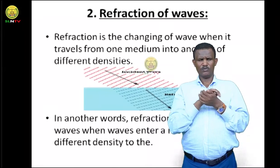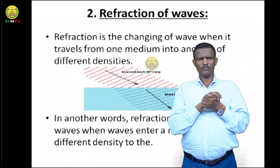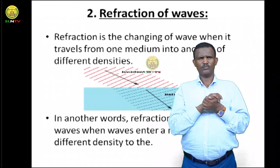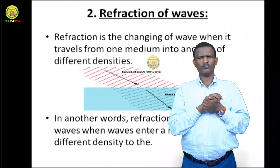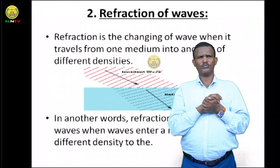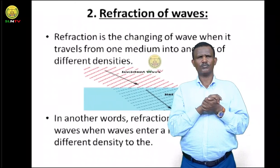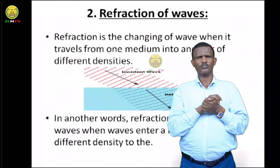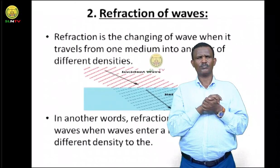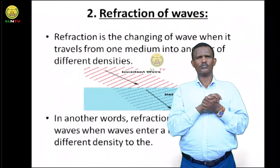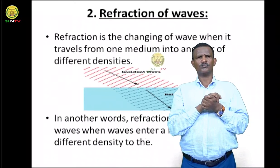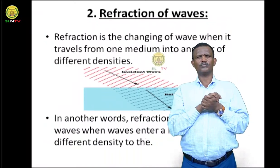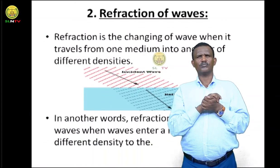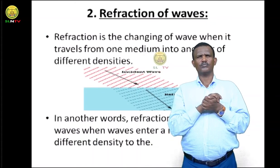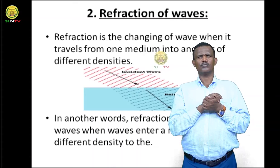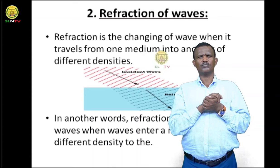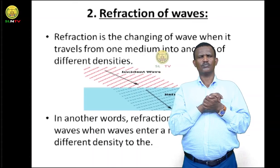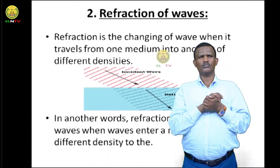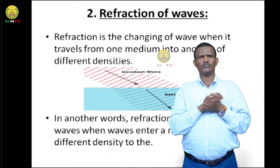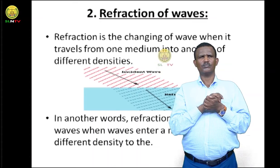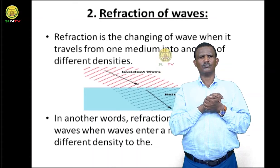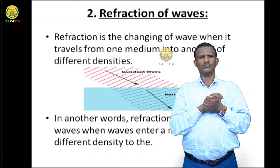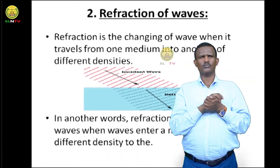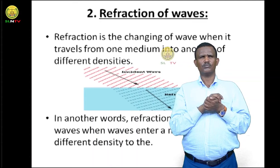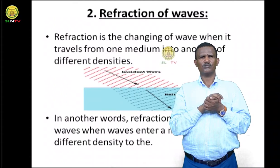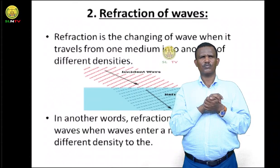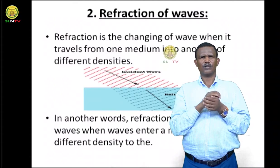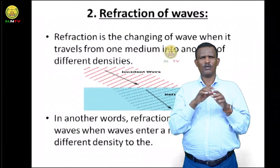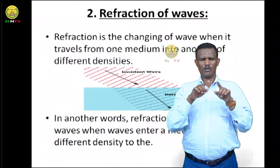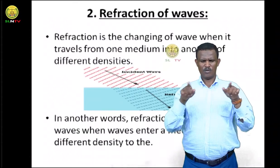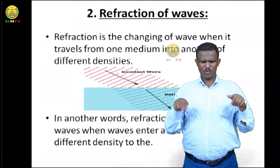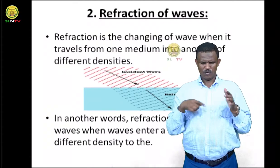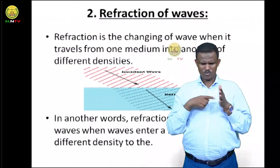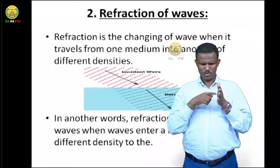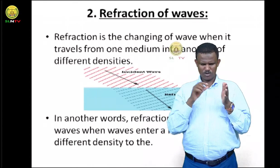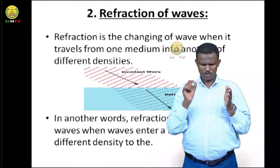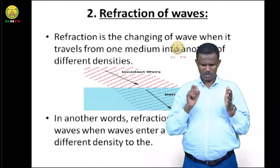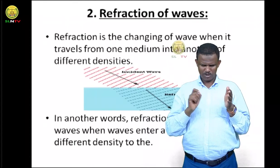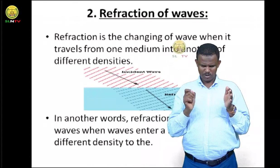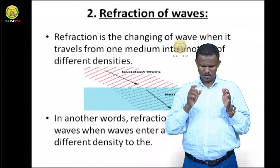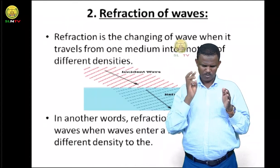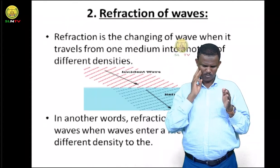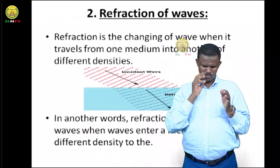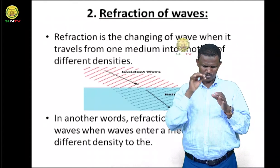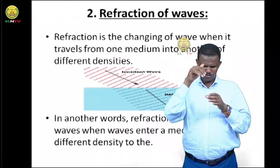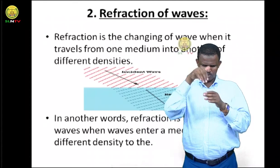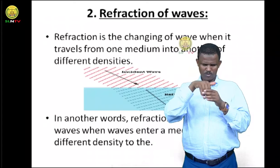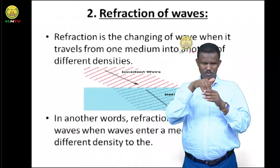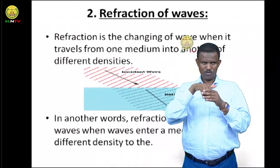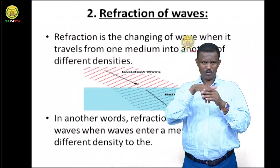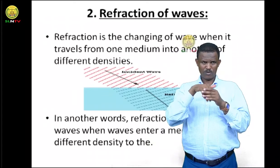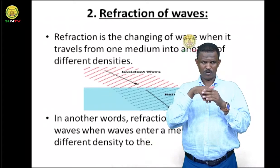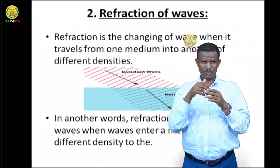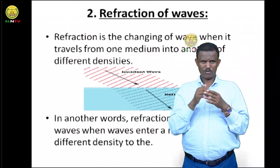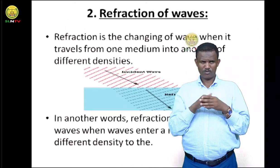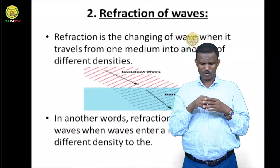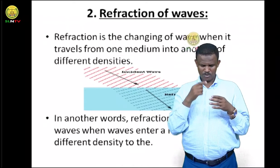example haddaan usoo qaadano haddii aad qalin ku dhex rido biyo wuxuu qalinkaasi kugu muuqdaa inuu intii hore ka